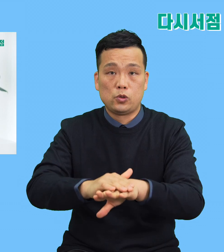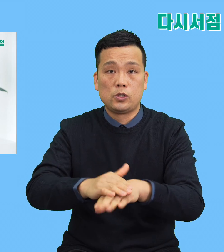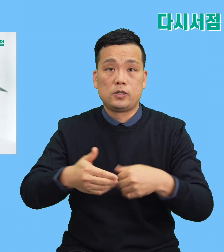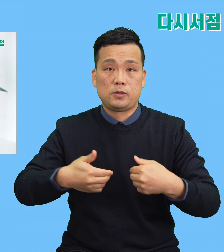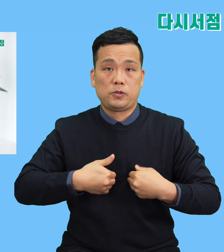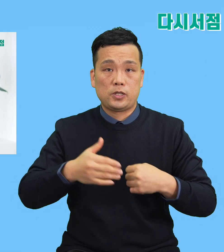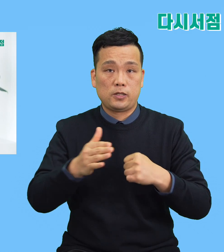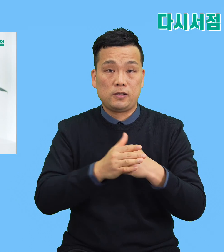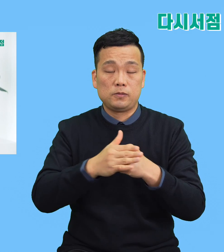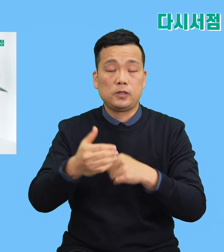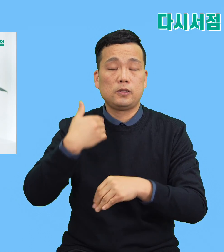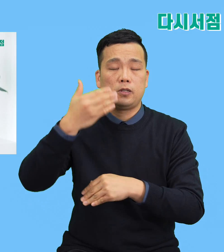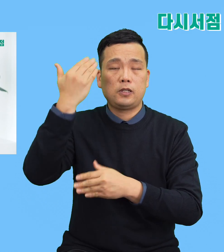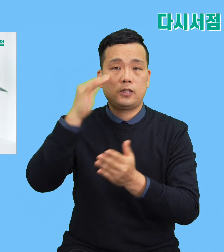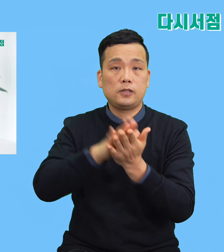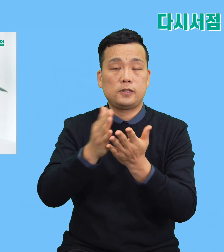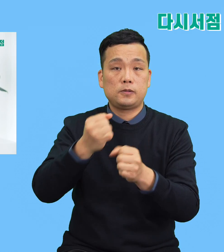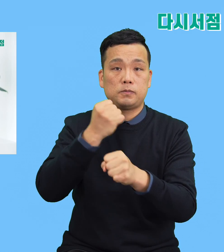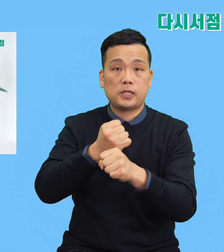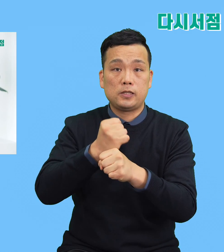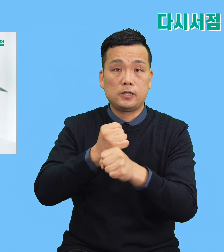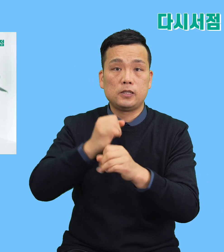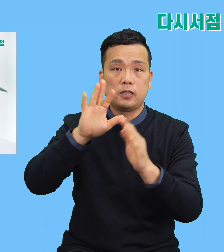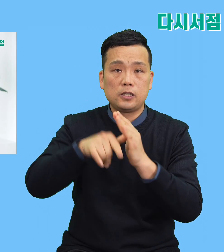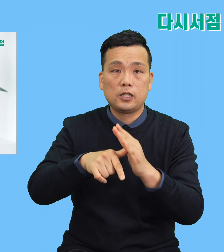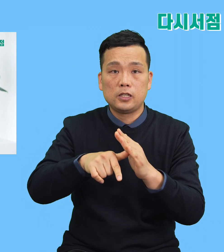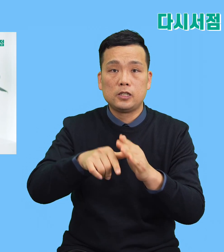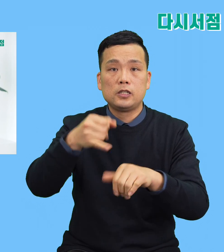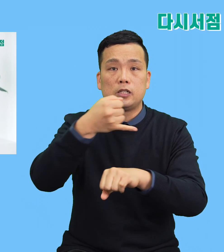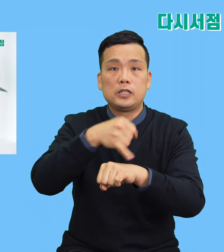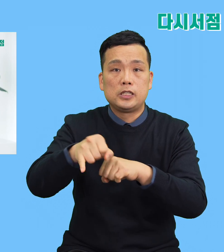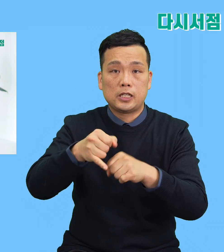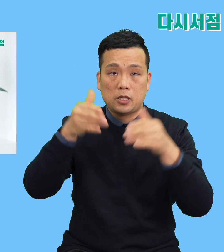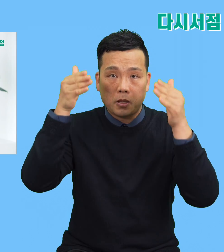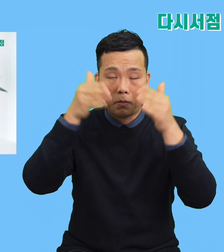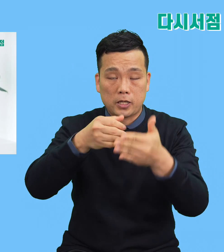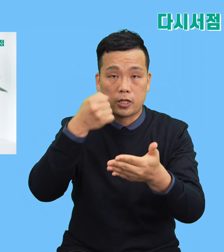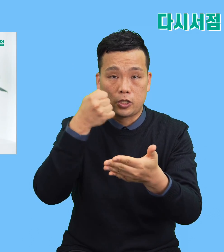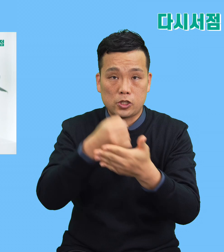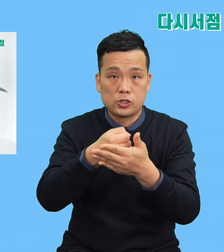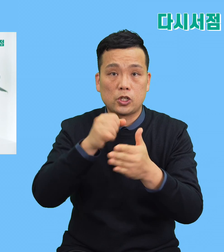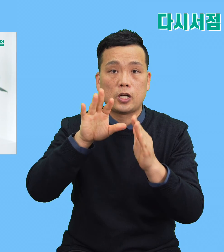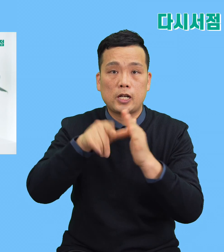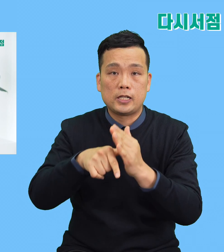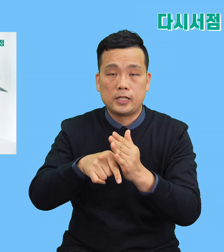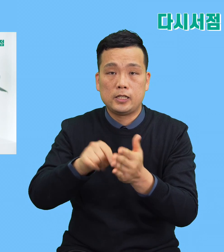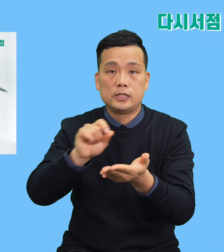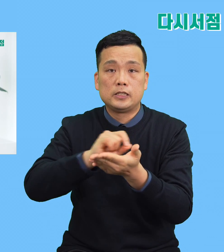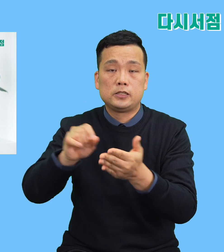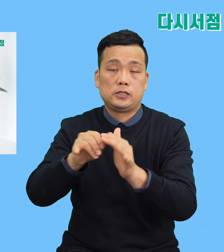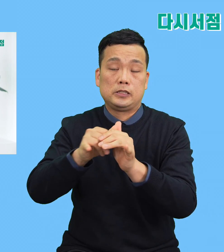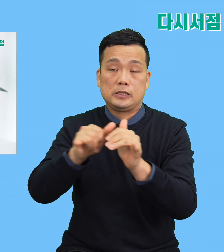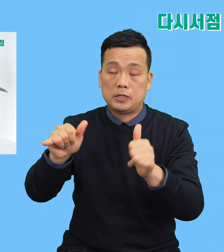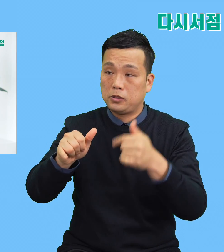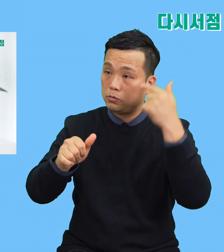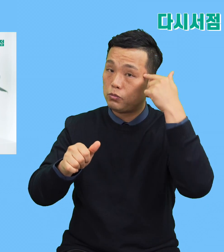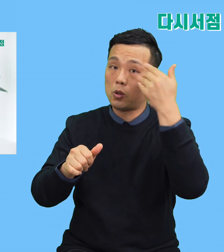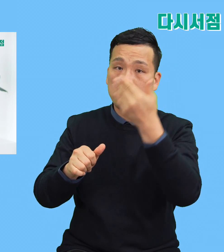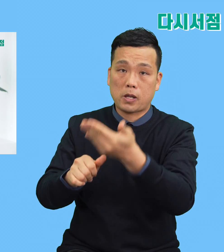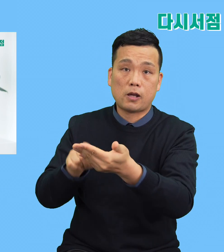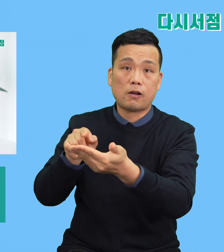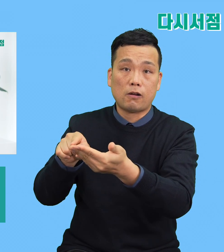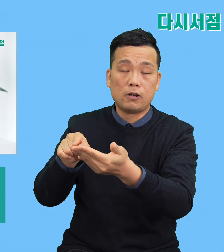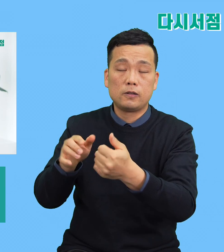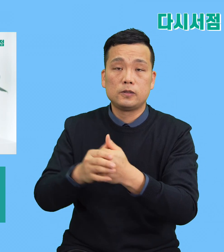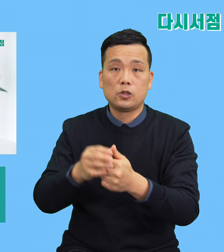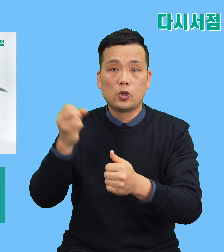책을 만들 때 디자인을 결정할 때 디자인의 컨셉을 정하고 할 때 보통 작가님의 의견을